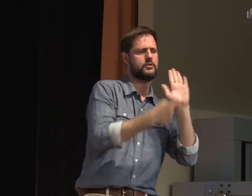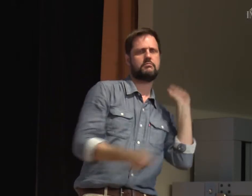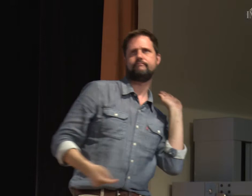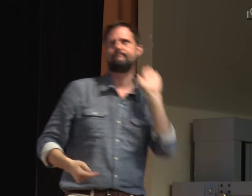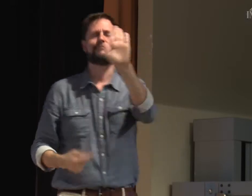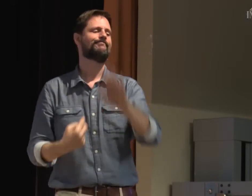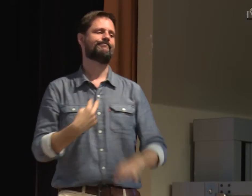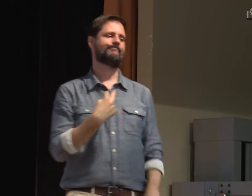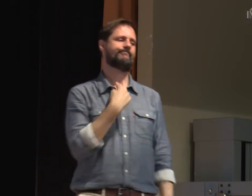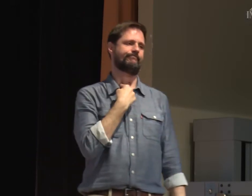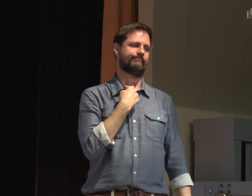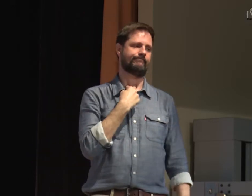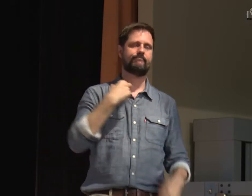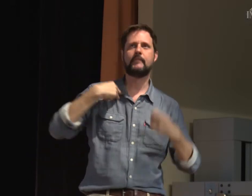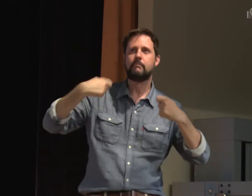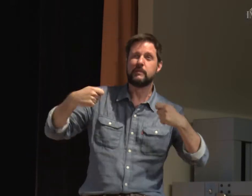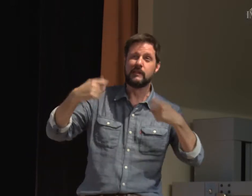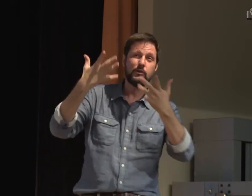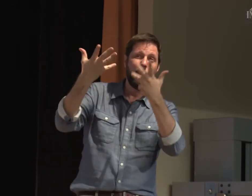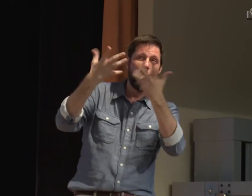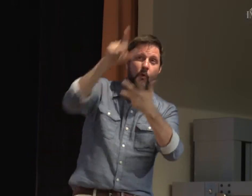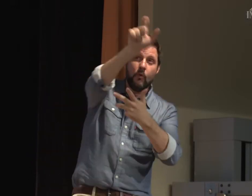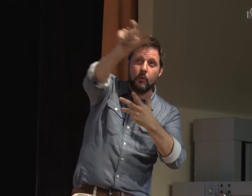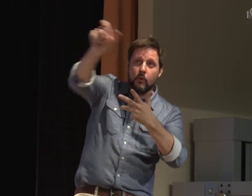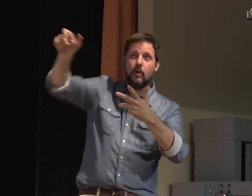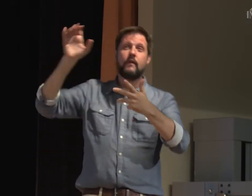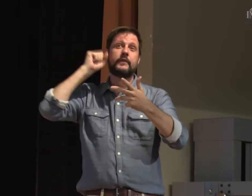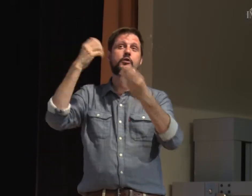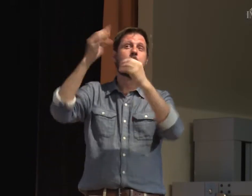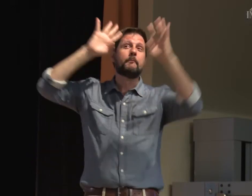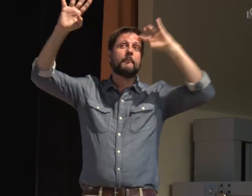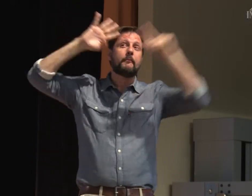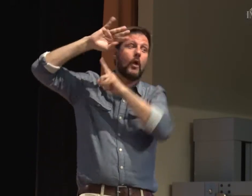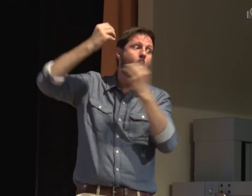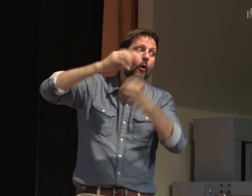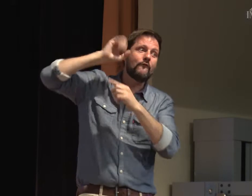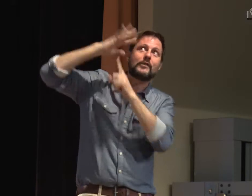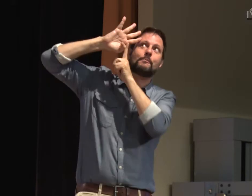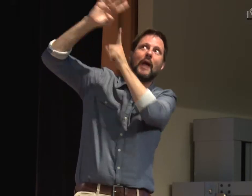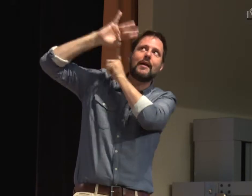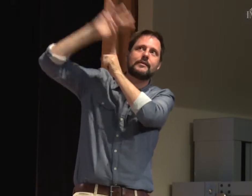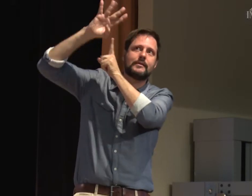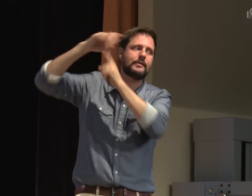porque lidamos com pessoas ouvintes. Não é pensar, é o que eu acho e é assim. Não, temos que